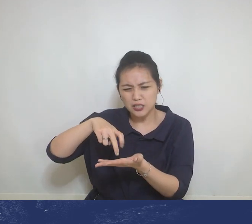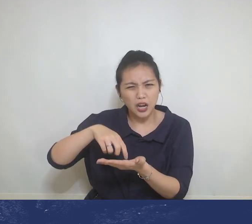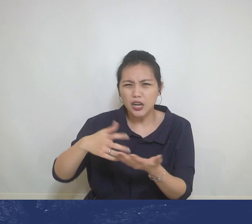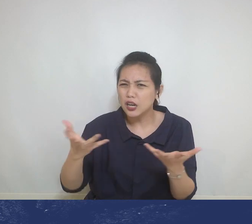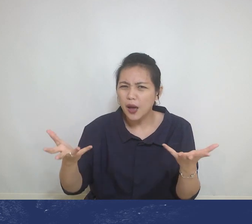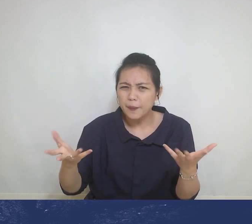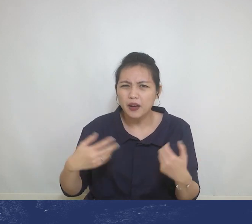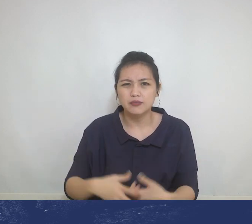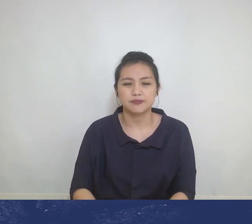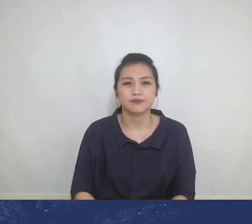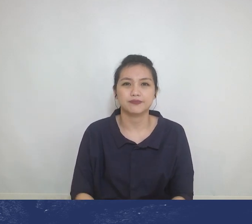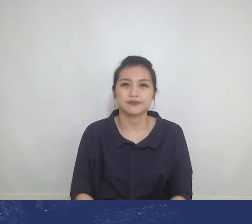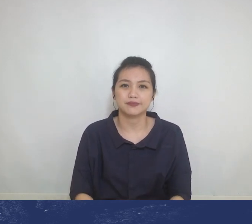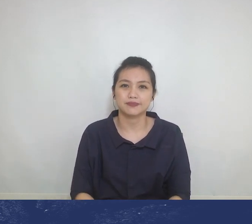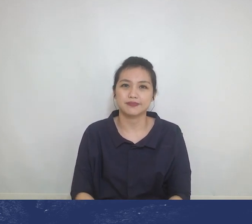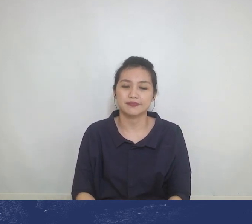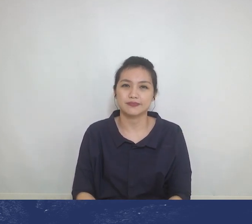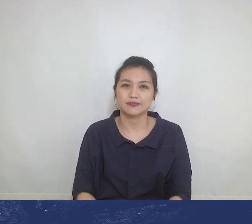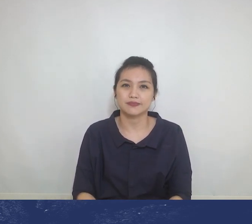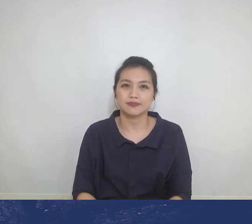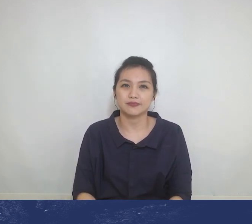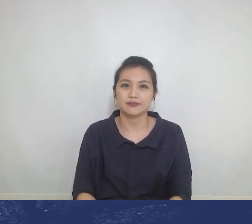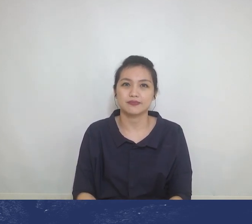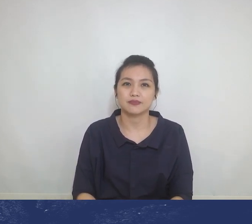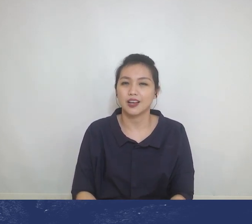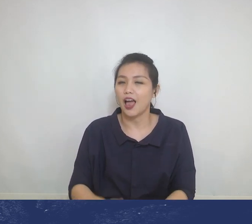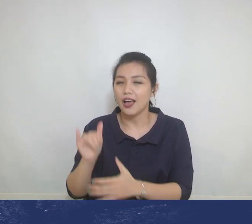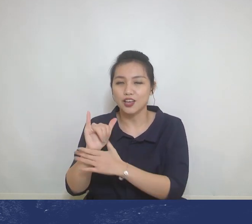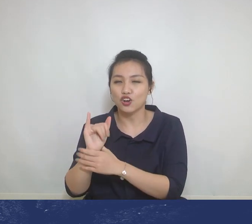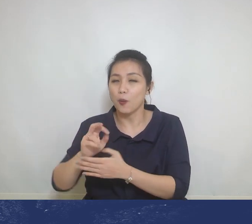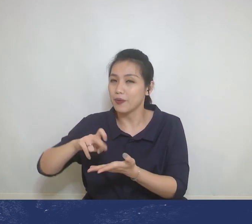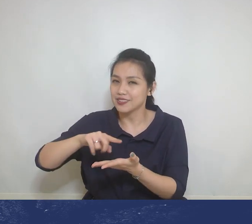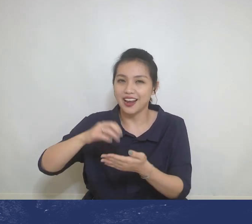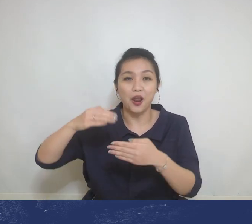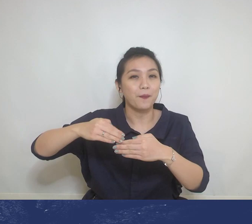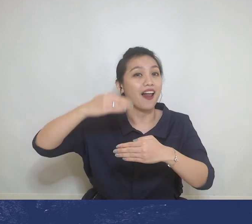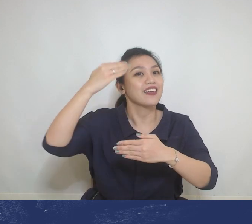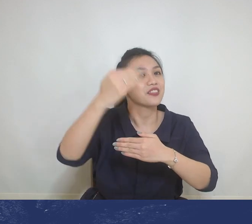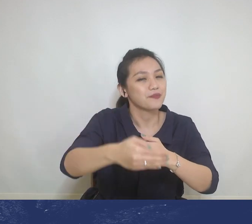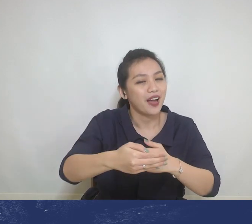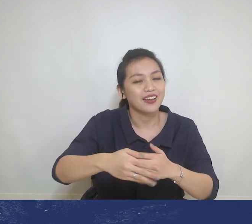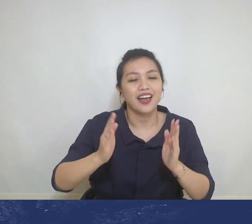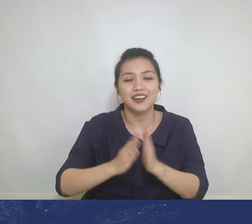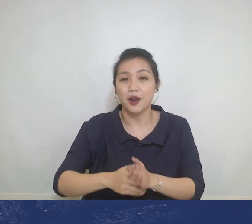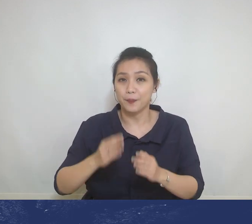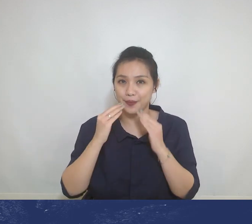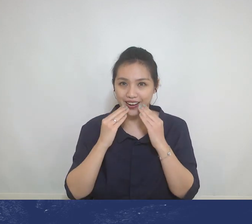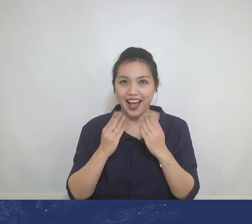Jalannya nyewet. Tapi dengan terplecok. Dia malah jalan paling depan. Dan dia berkata.